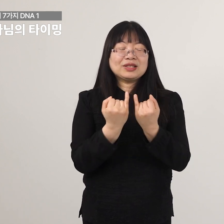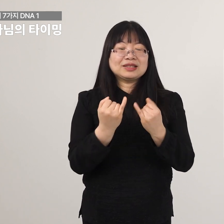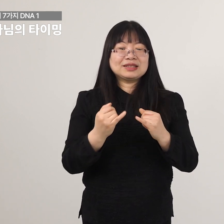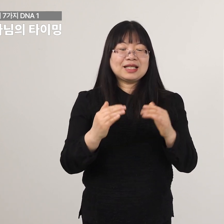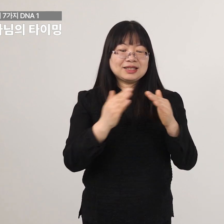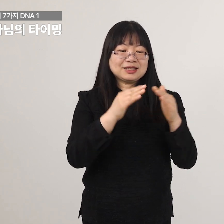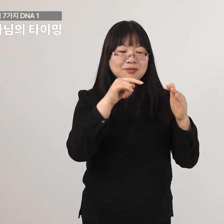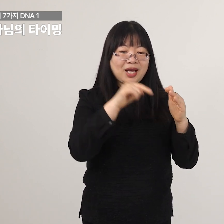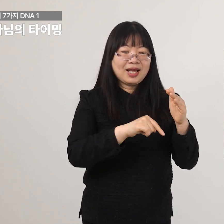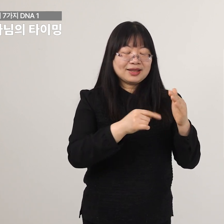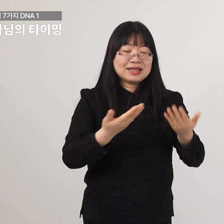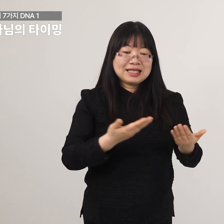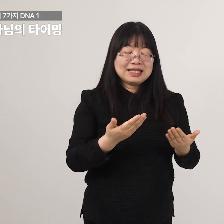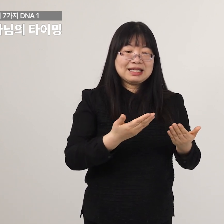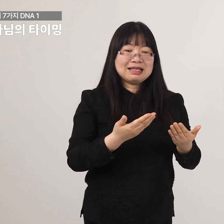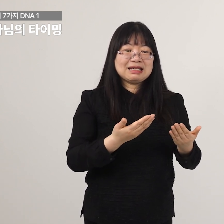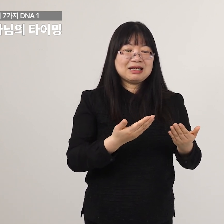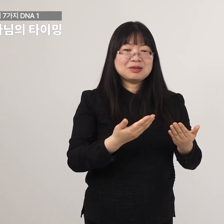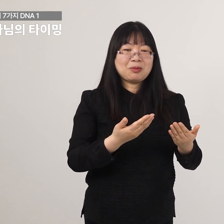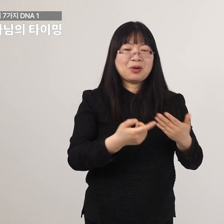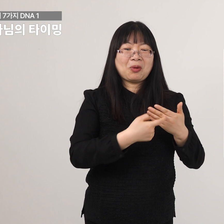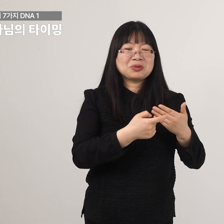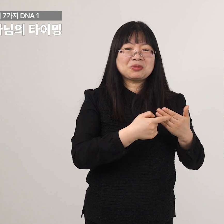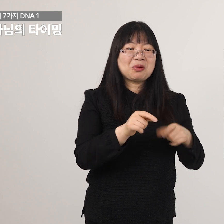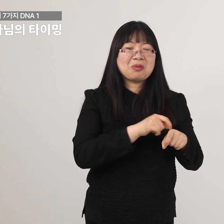거 우습게 보이세요?